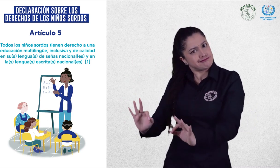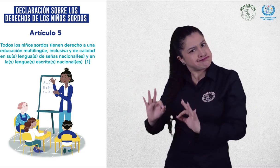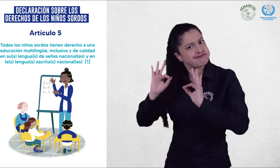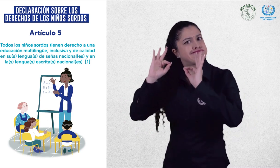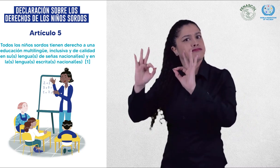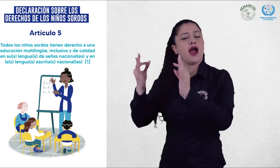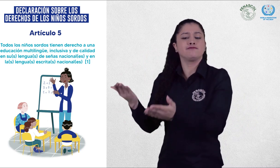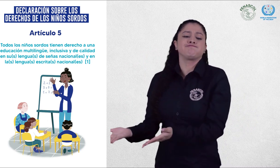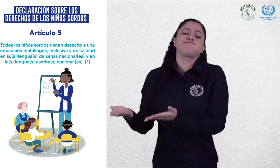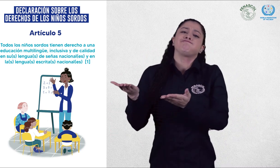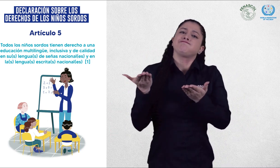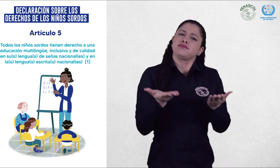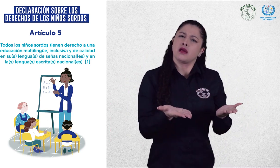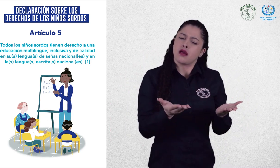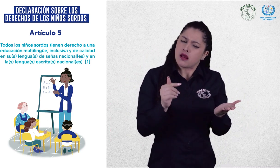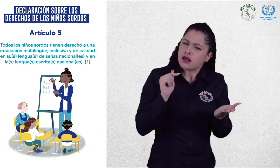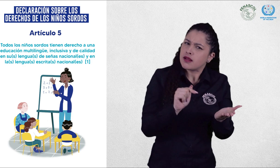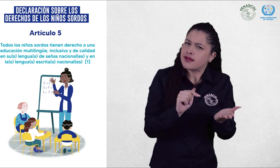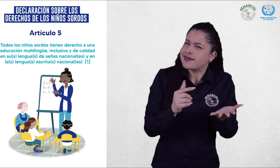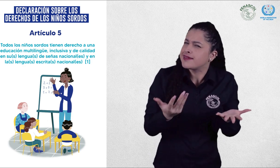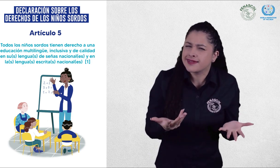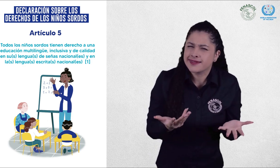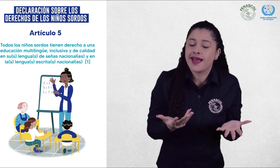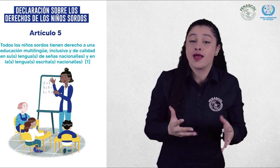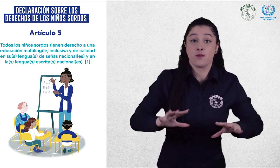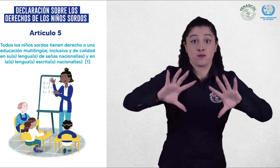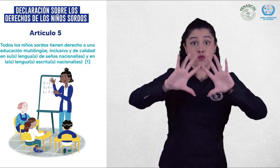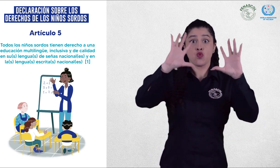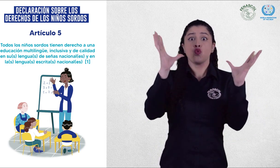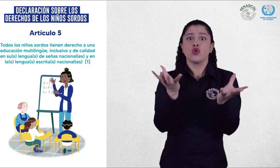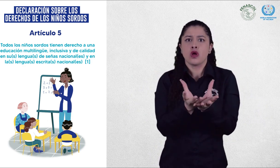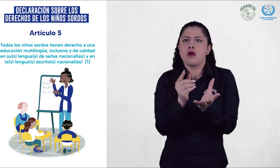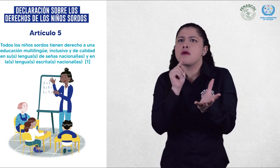señas nacionales y en las lenguas escritas nacionales.